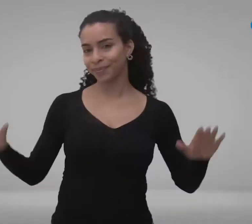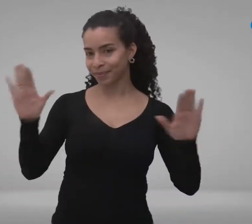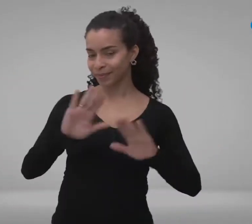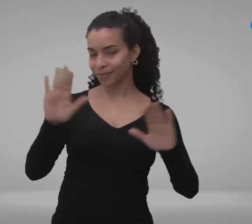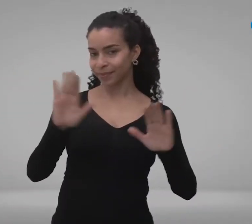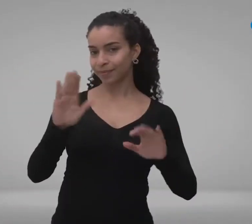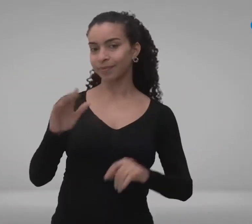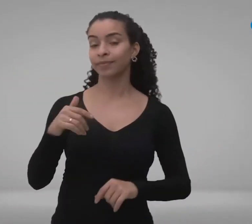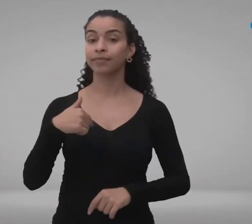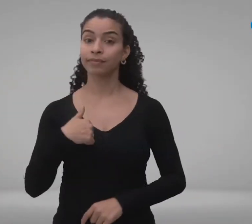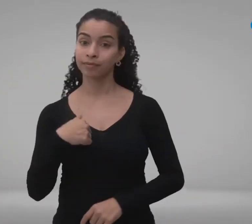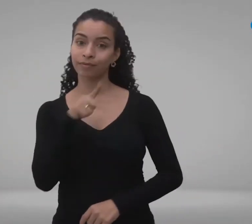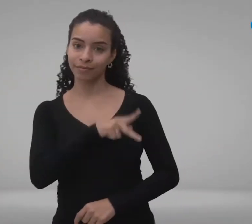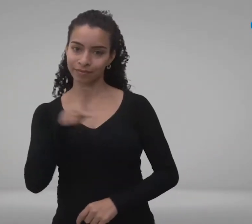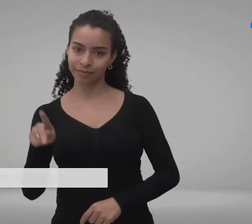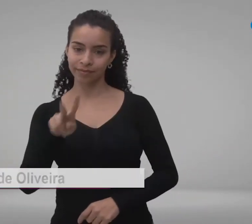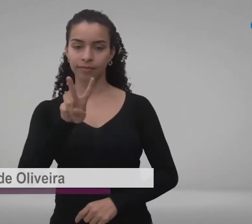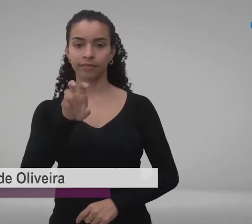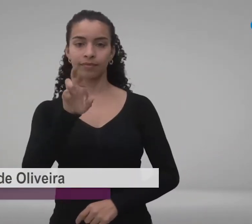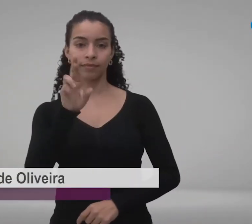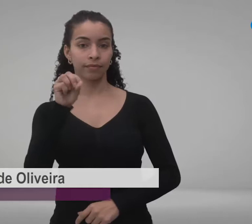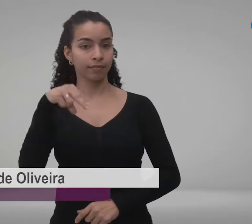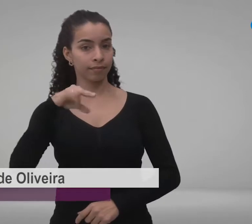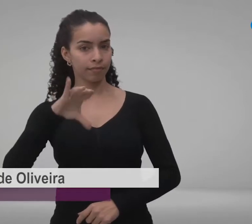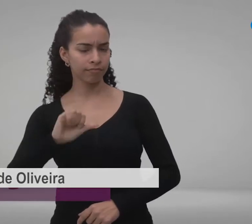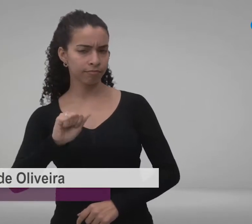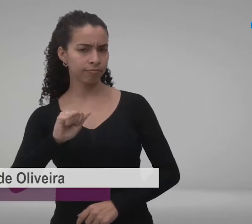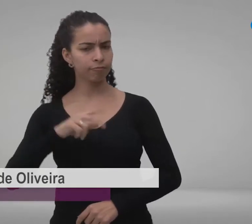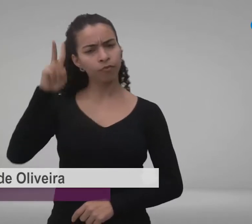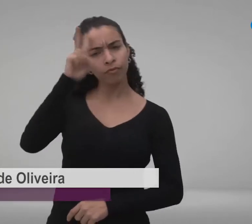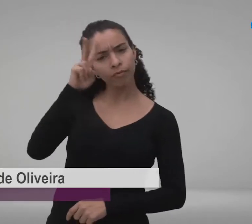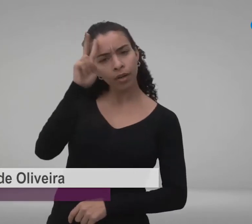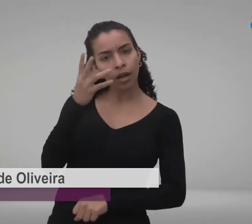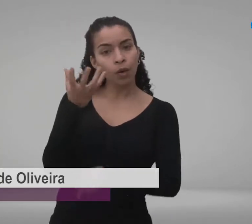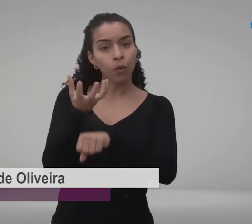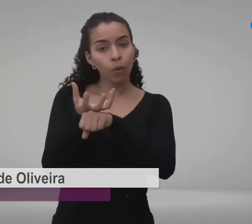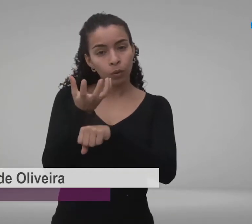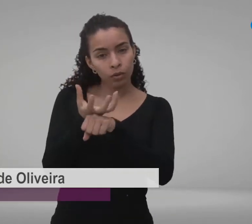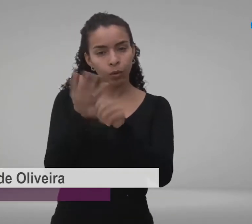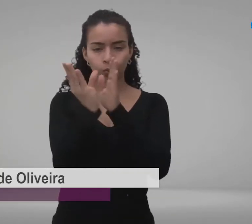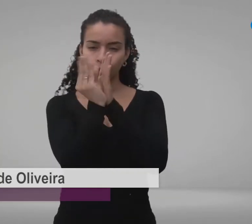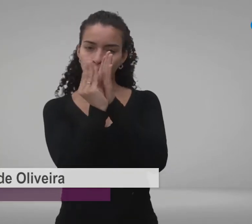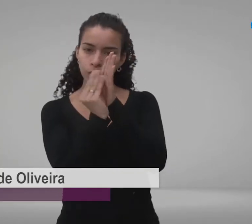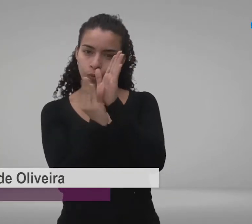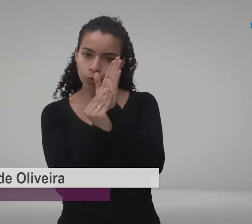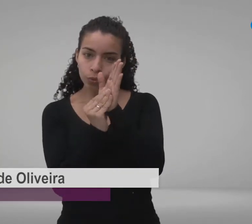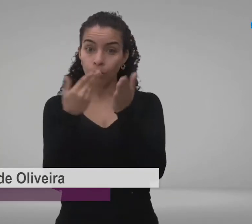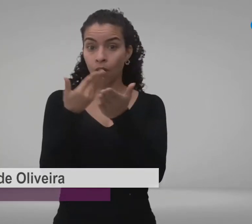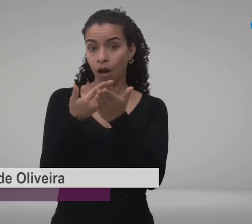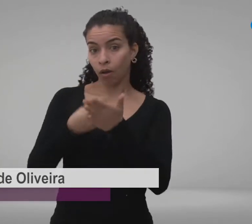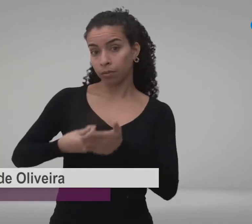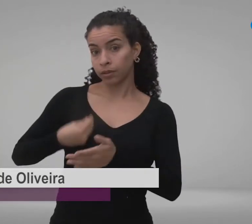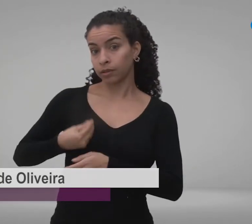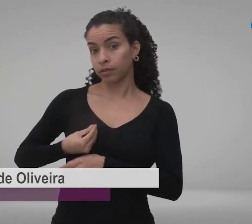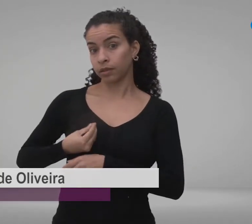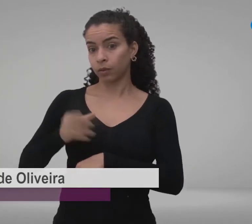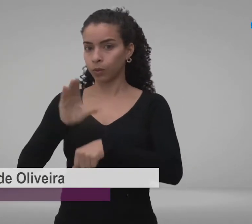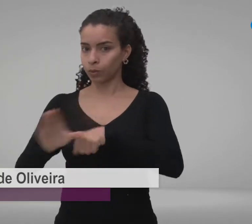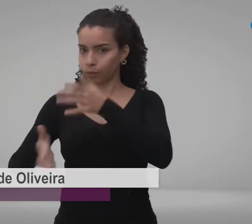Olá pessoal, eu sou a professora Verônica e estarei relembrando os conteúdos trabalhados na aula presencial, no curso de